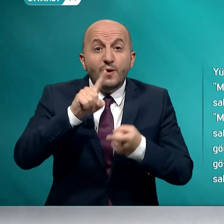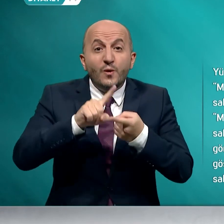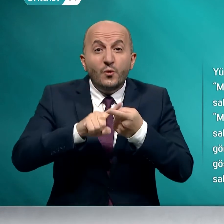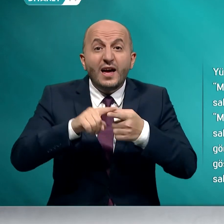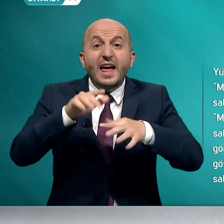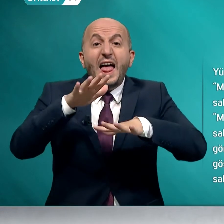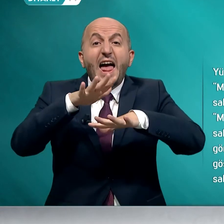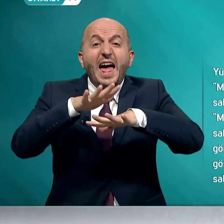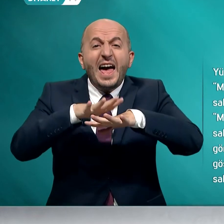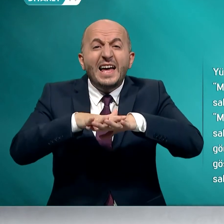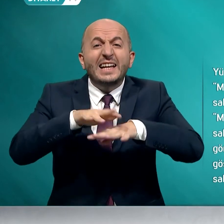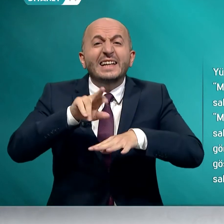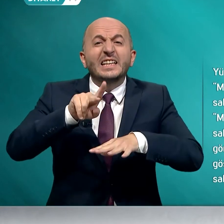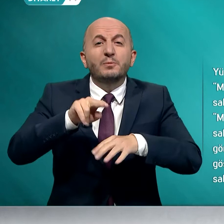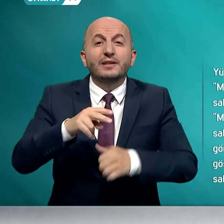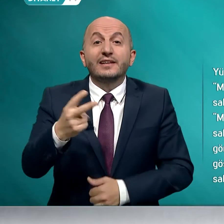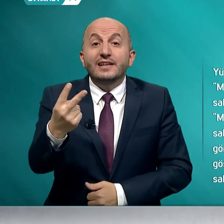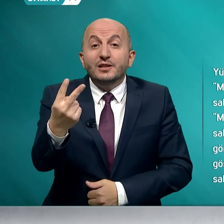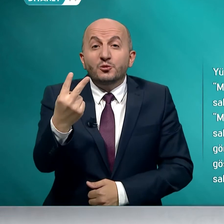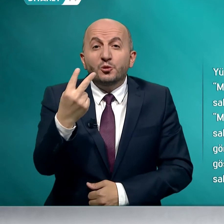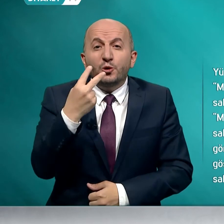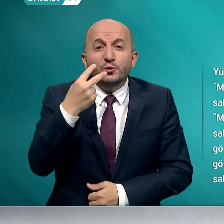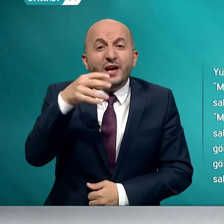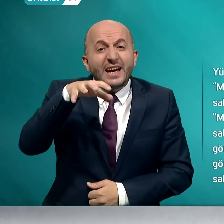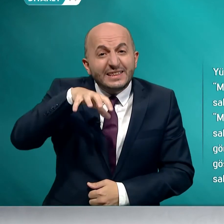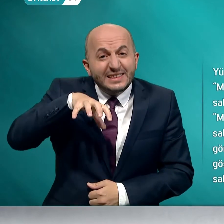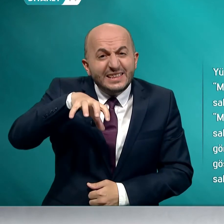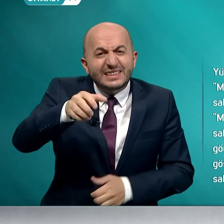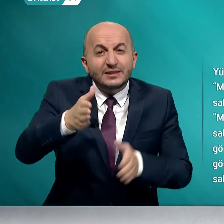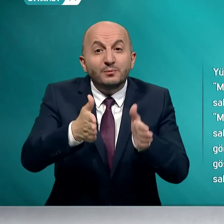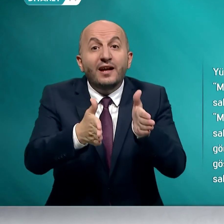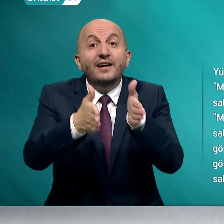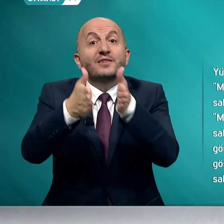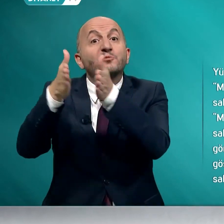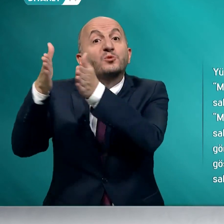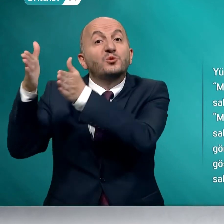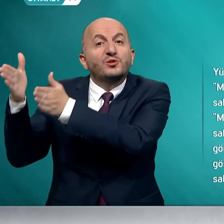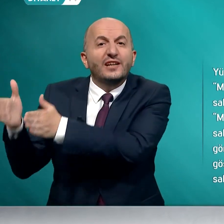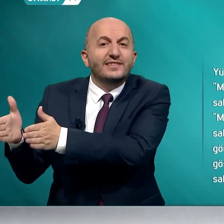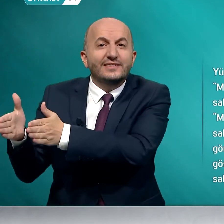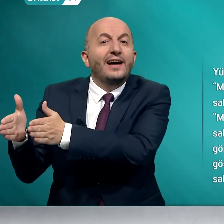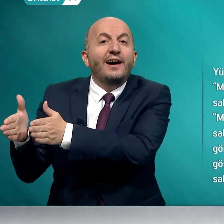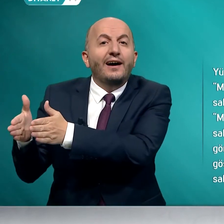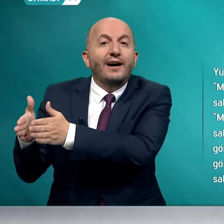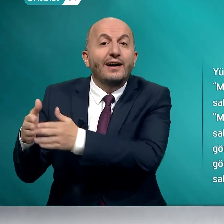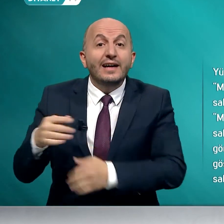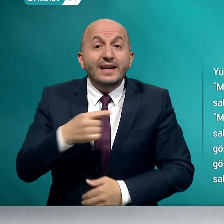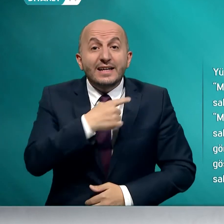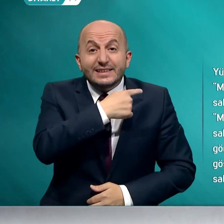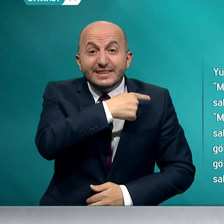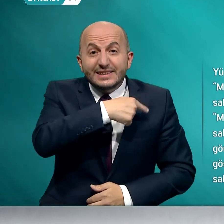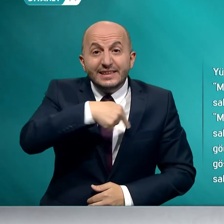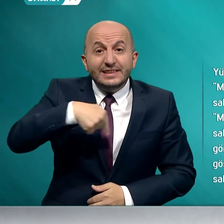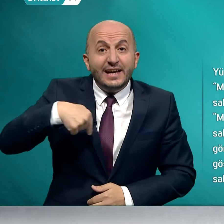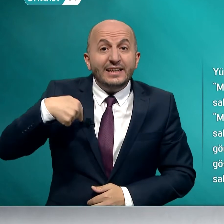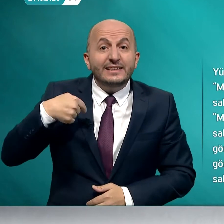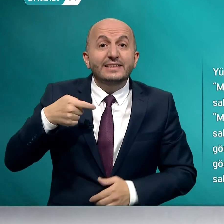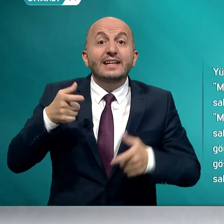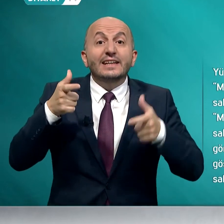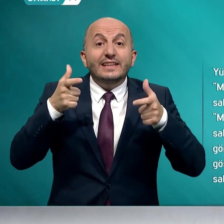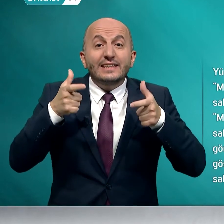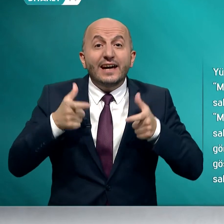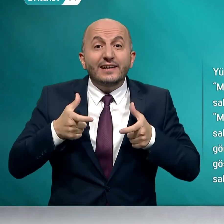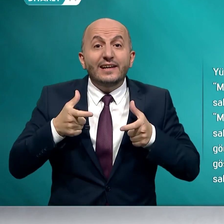Yüz ve el gibi görünen kısımlar müstesna,